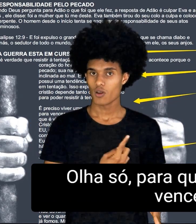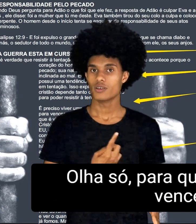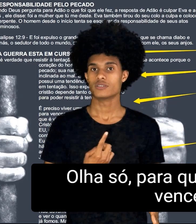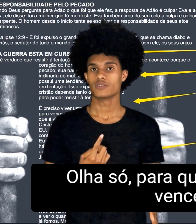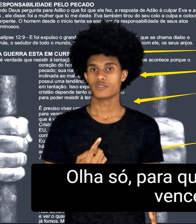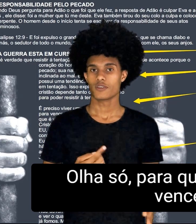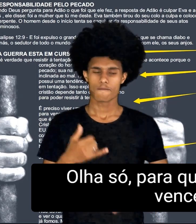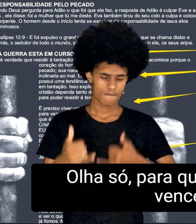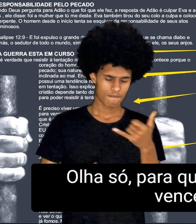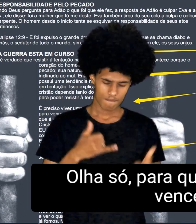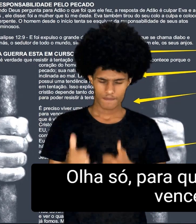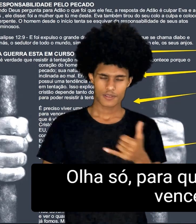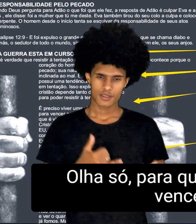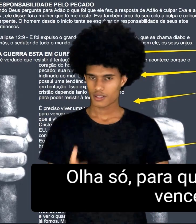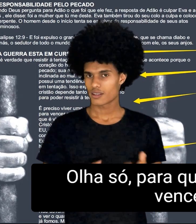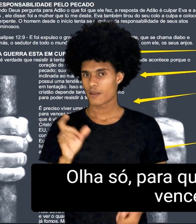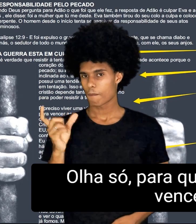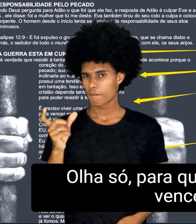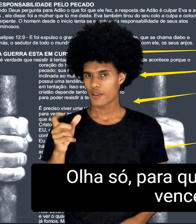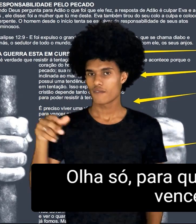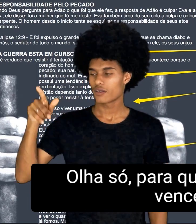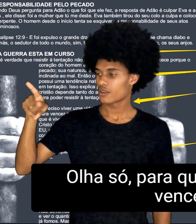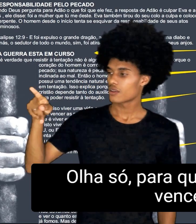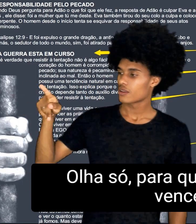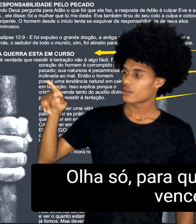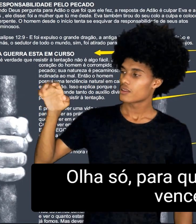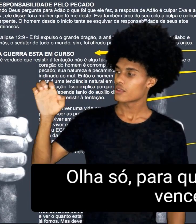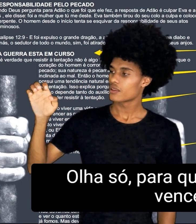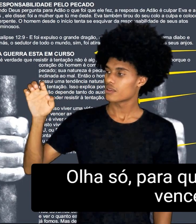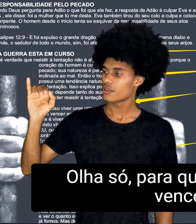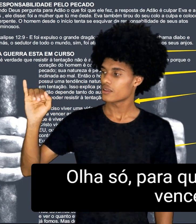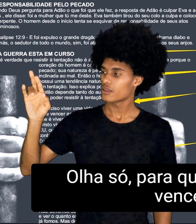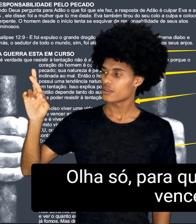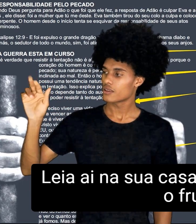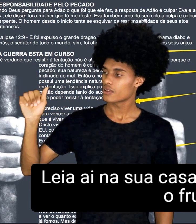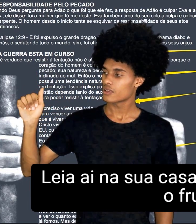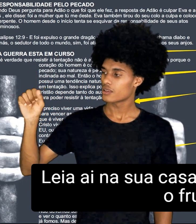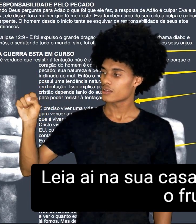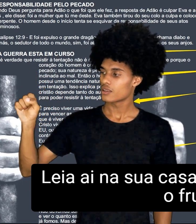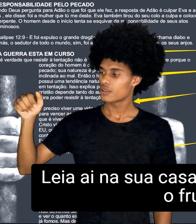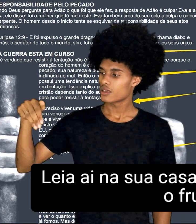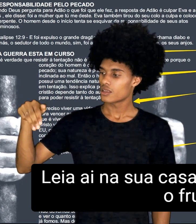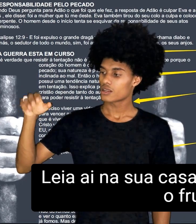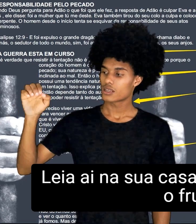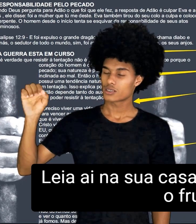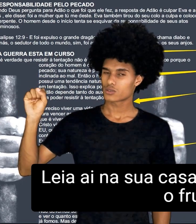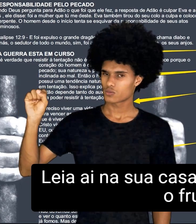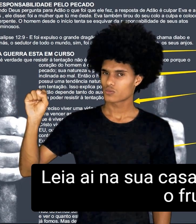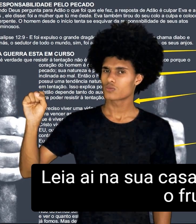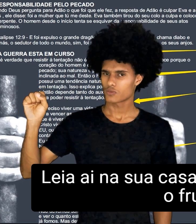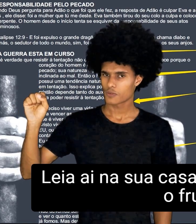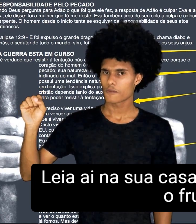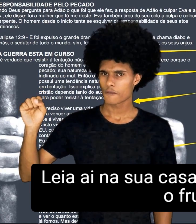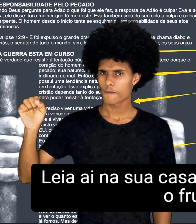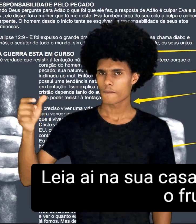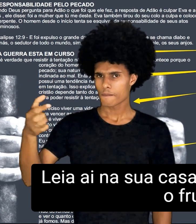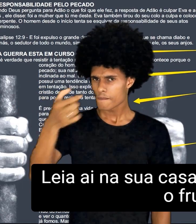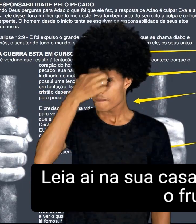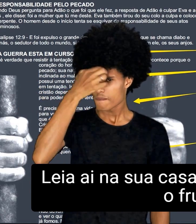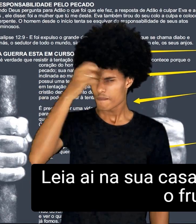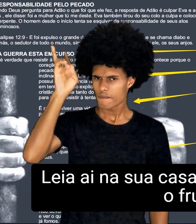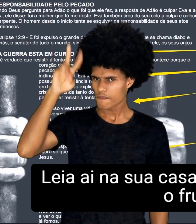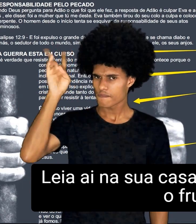Espírito. Olha só, para quem quer verdadeiramente vencer as tentações, leia aí na sua casa Gálatas